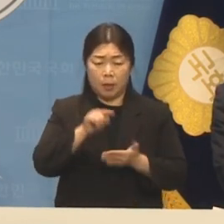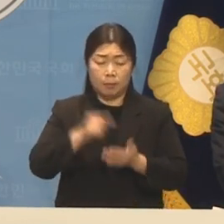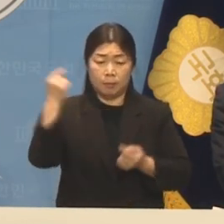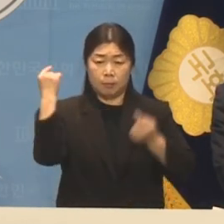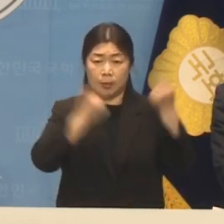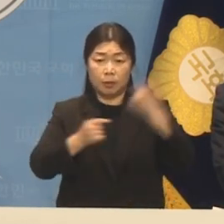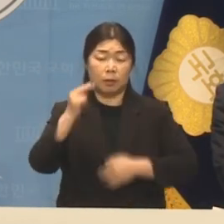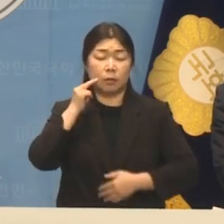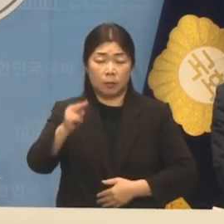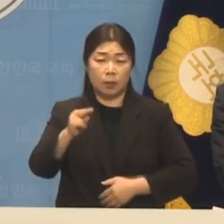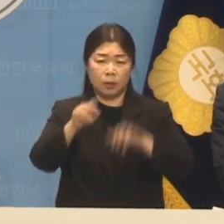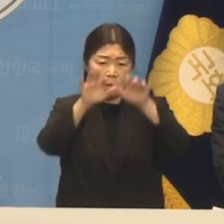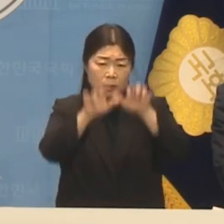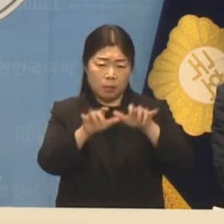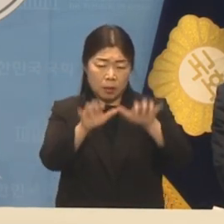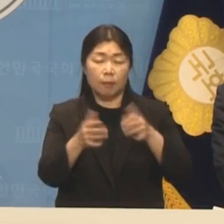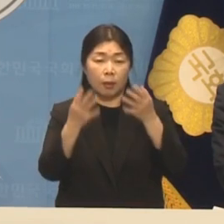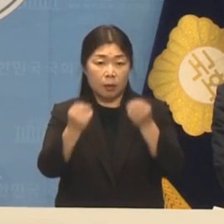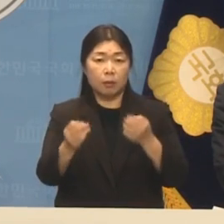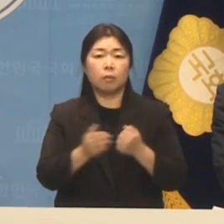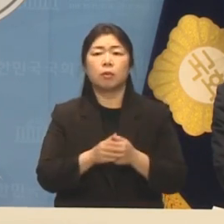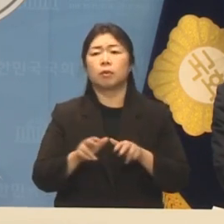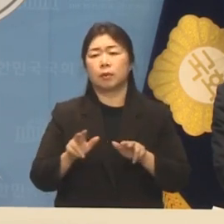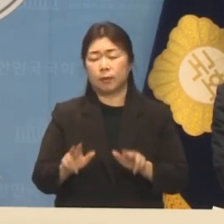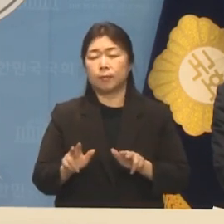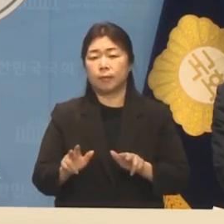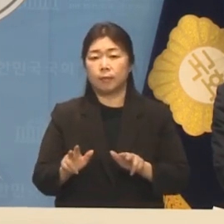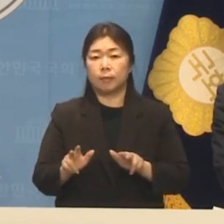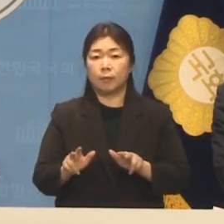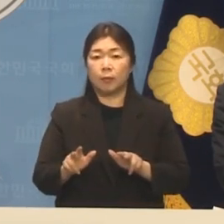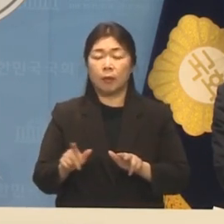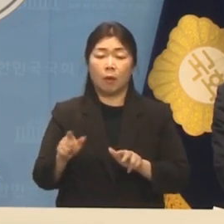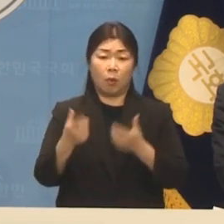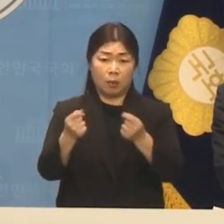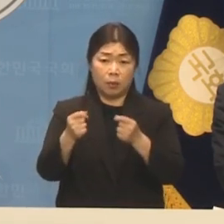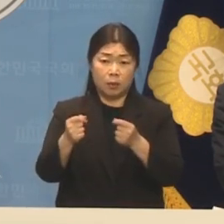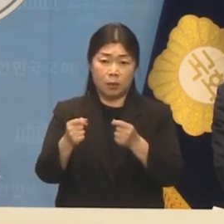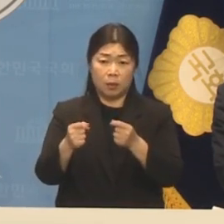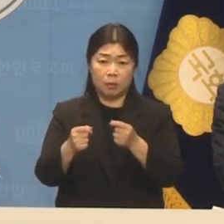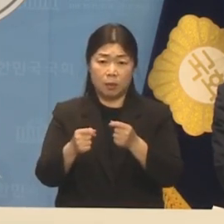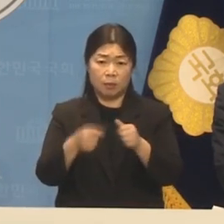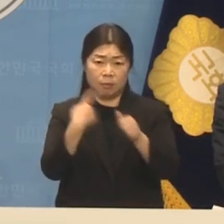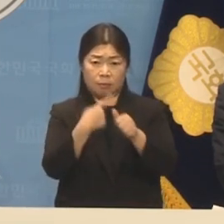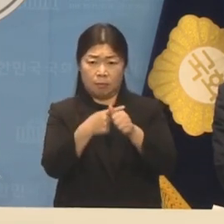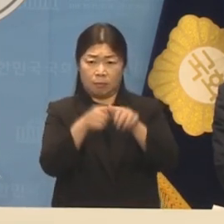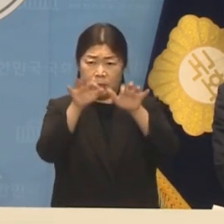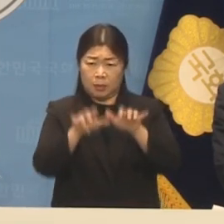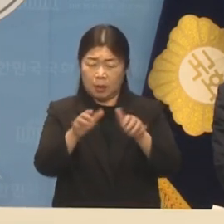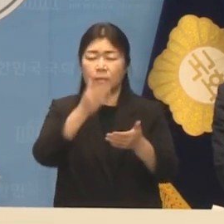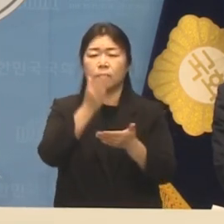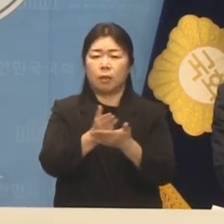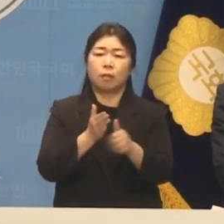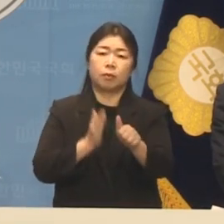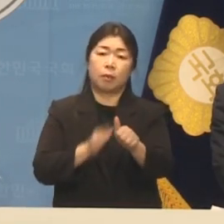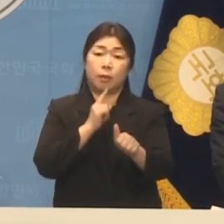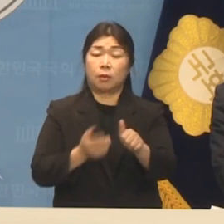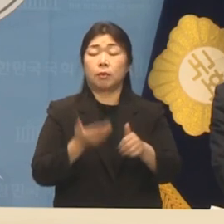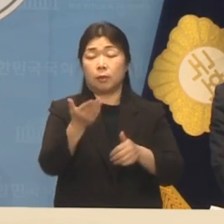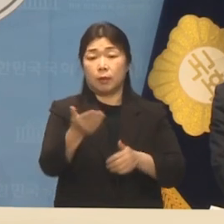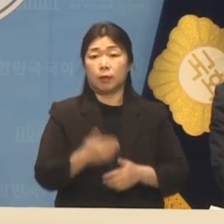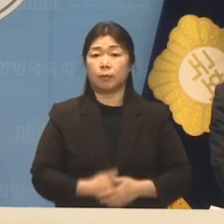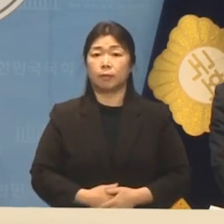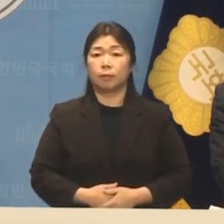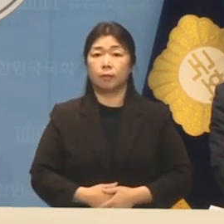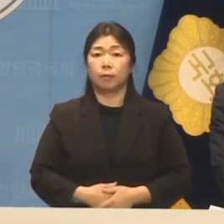상처를 주는 글들이 너무 많은데요. 이 자리를 빌어서 이런 발언을 중단해 주실 것을 다시 한번